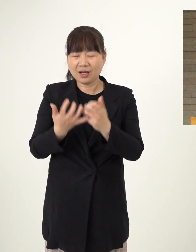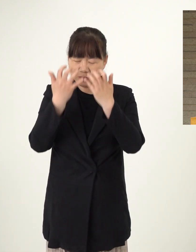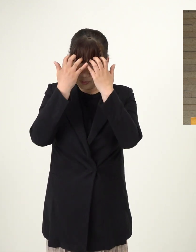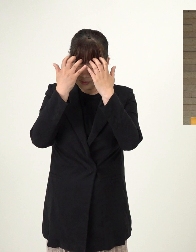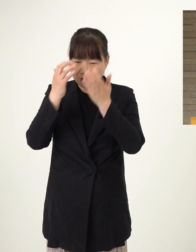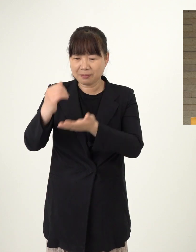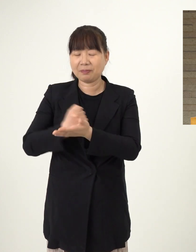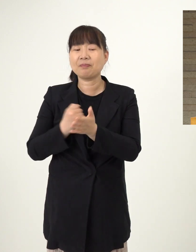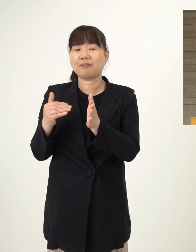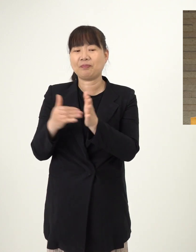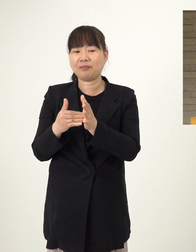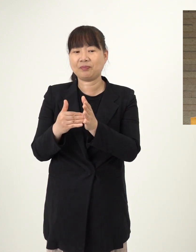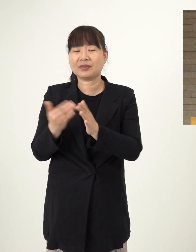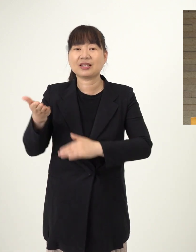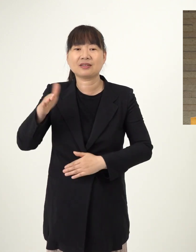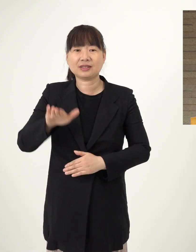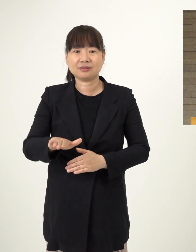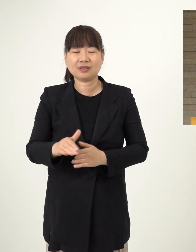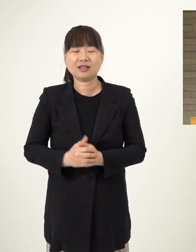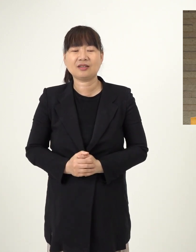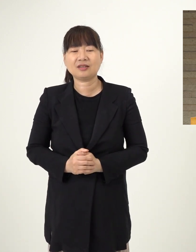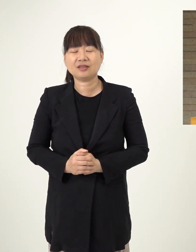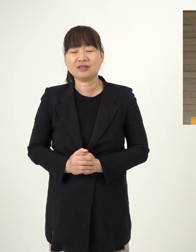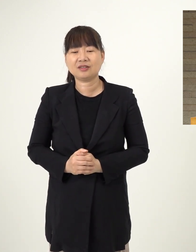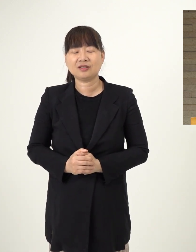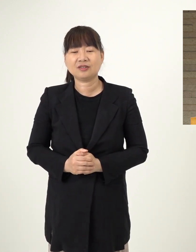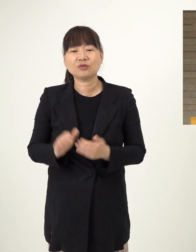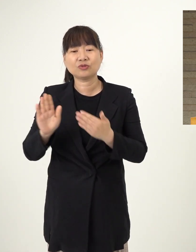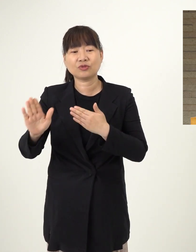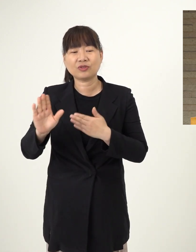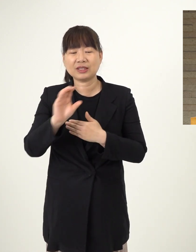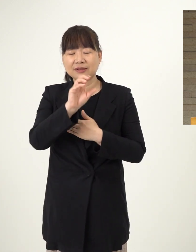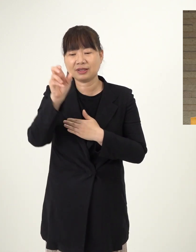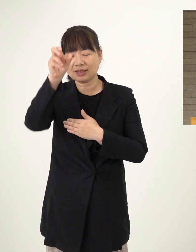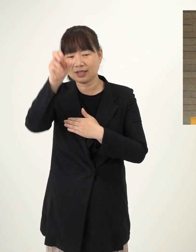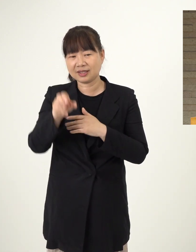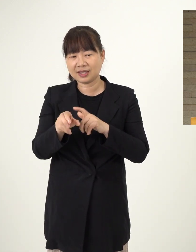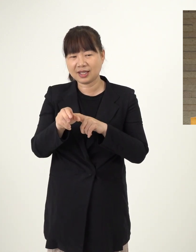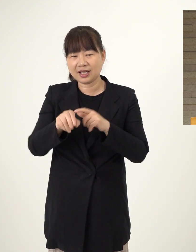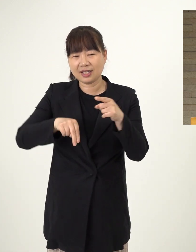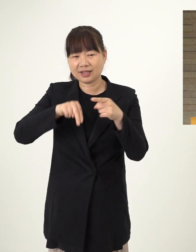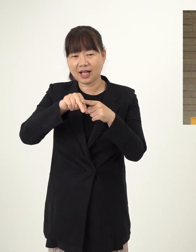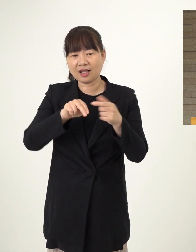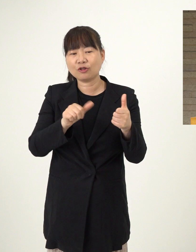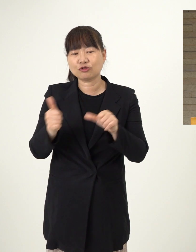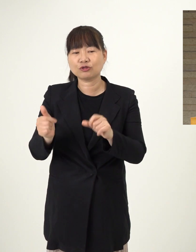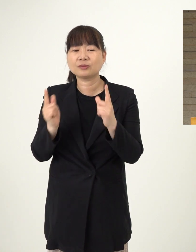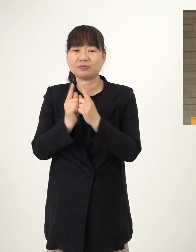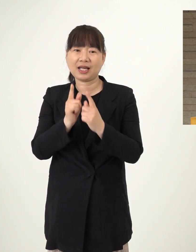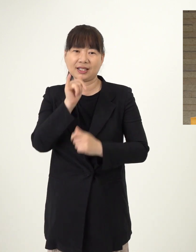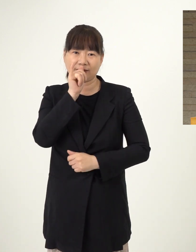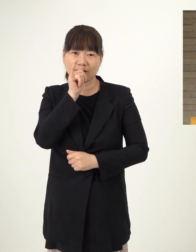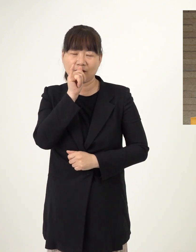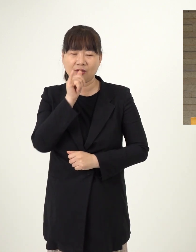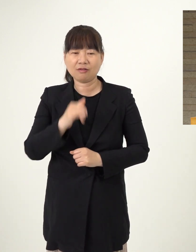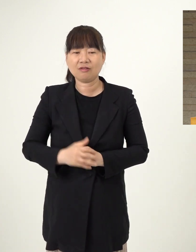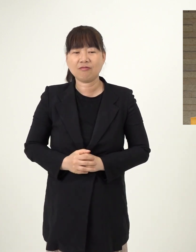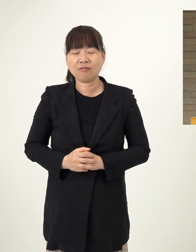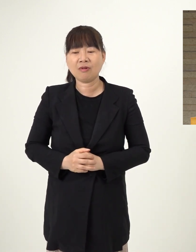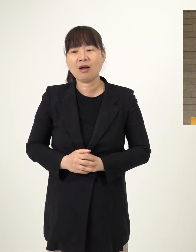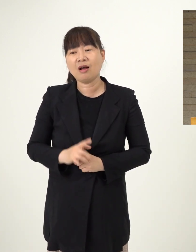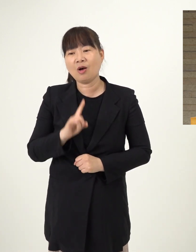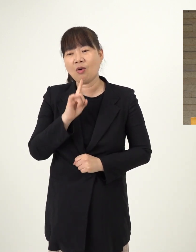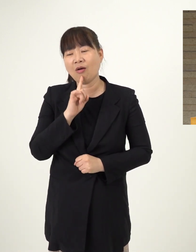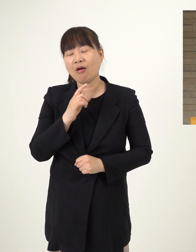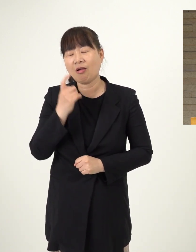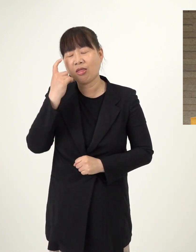것이다. 그런데 그 후에 나는 십자가의 죽음을 맞이할 것이다. 이 얘기도